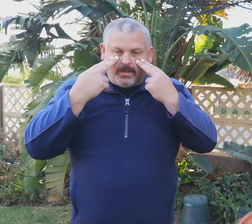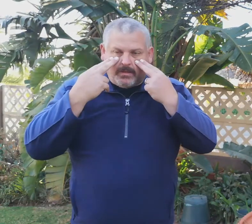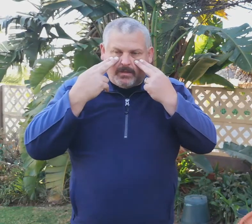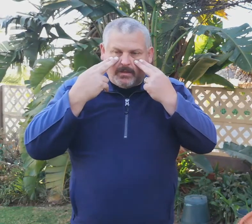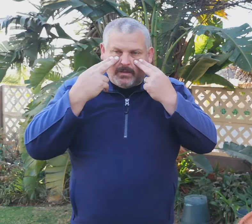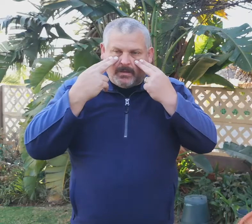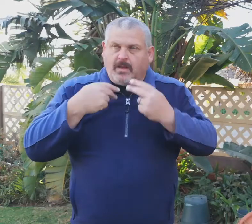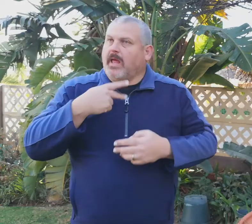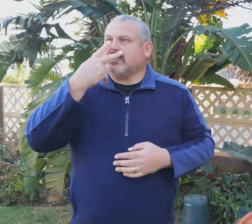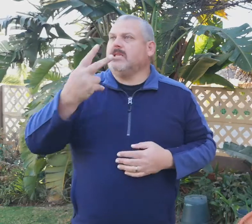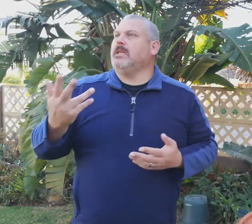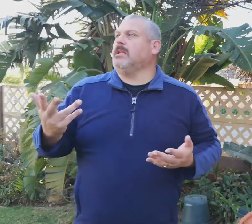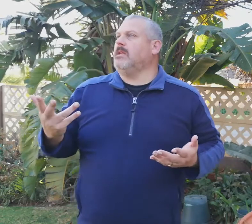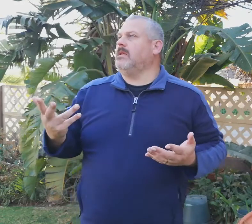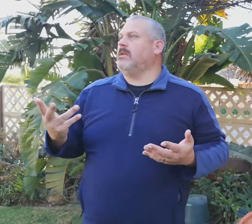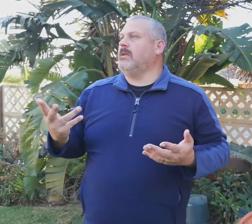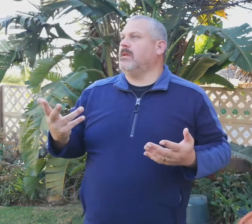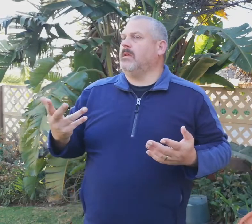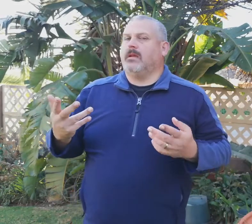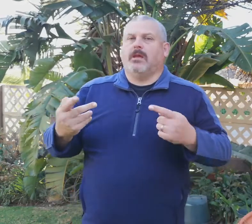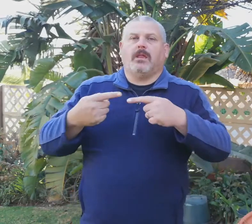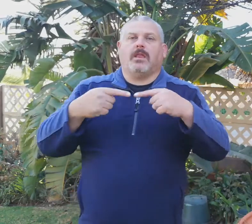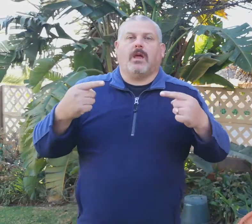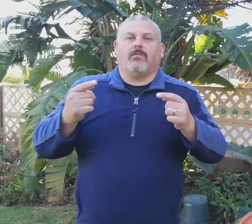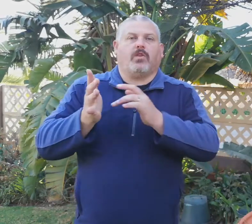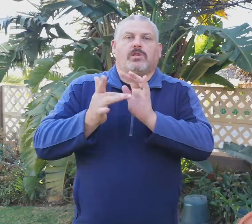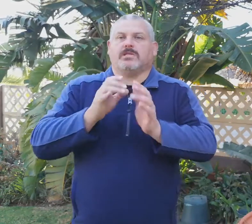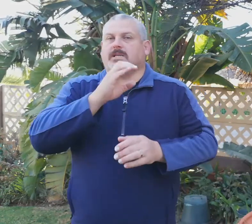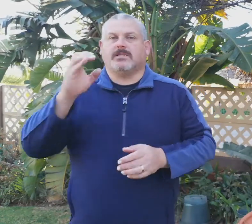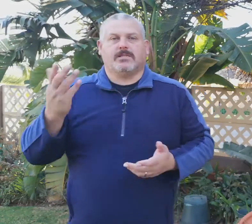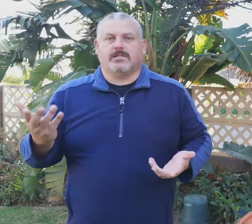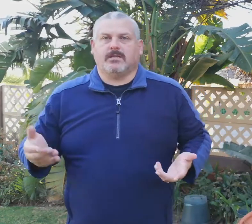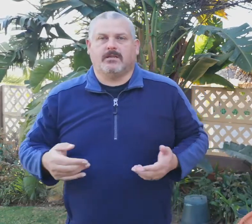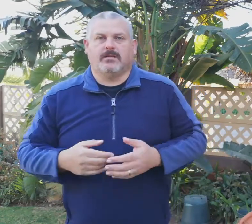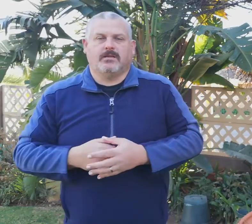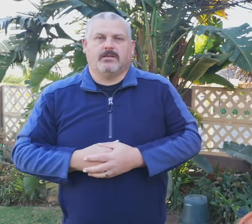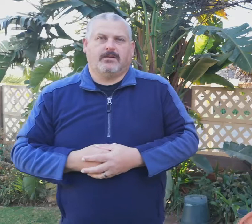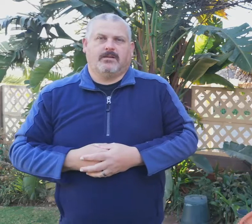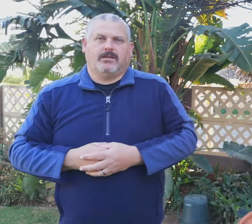Begin. Sien nie. Die dinge van Jesus Christus.